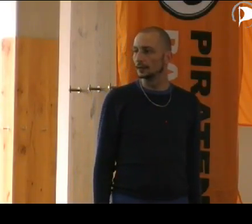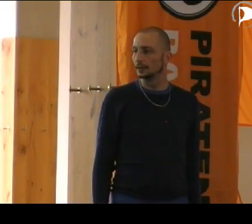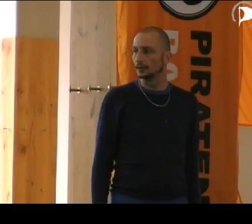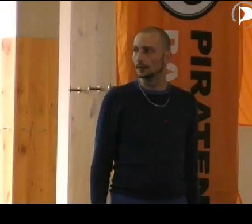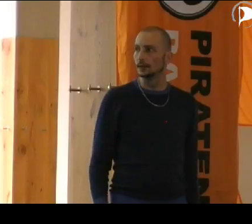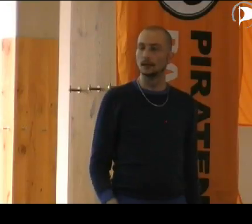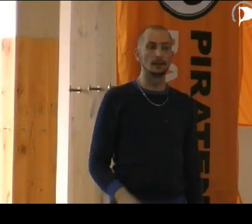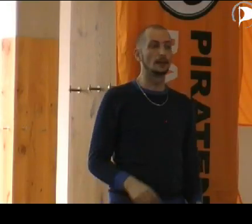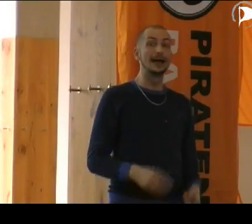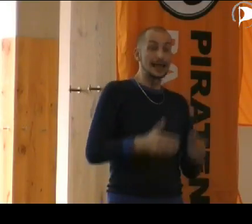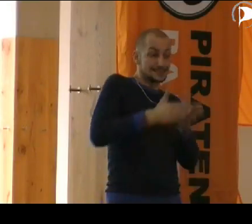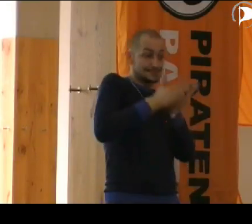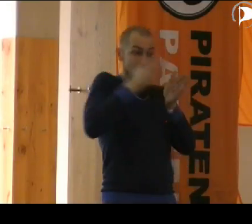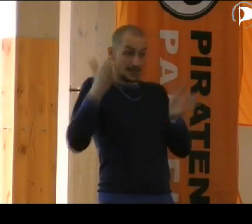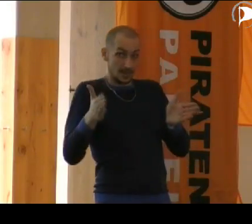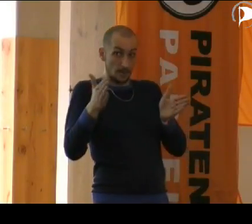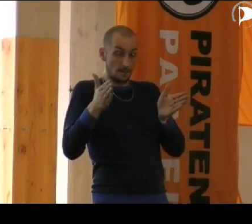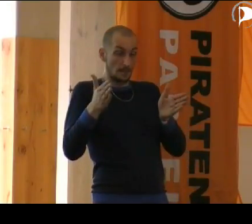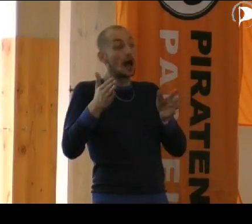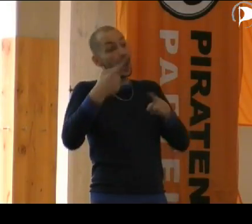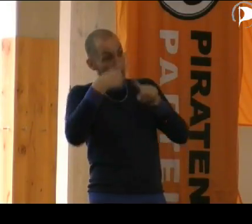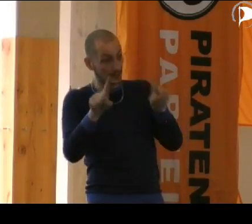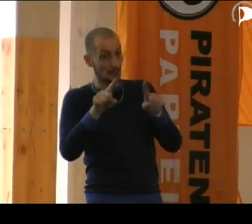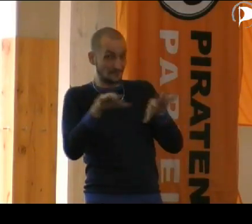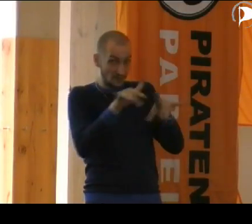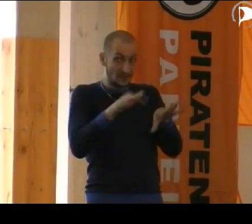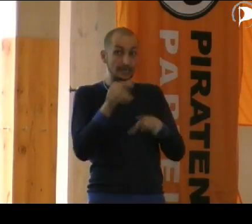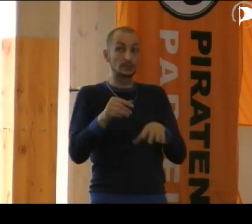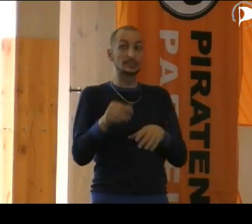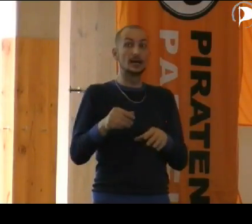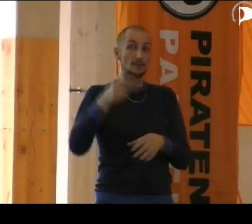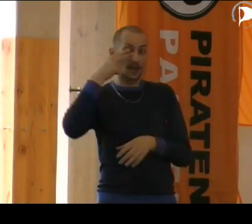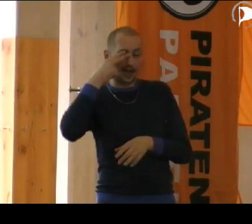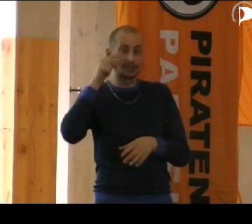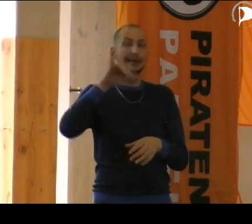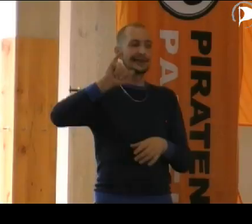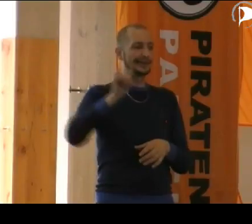neben ihnen sitzt noch mal ein ende bereitet aus hessen